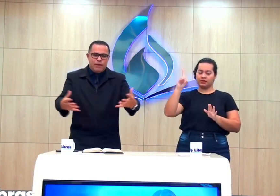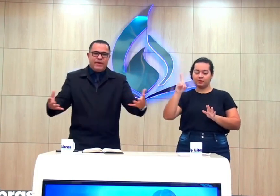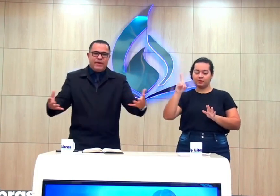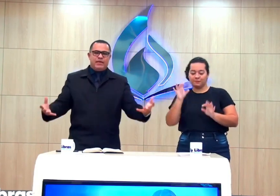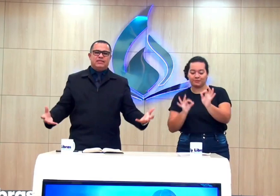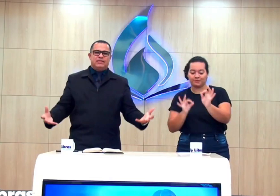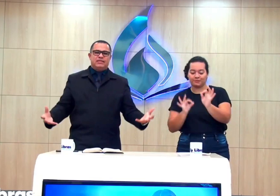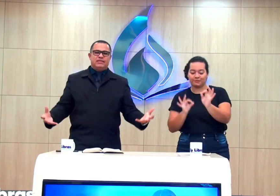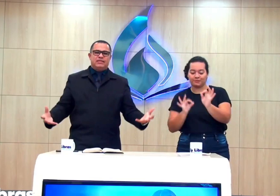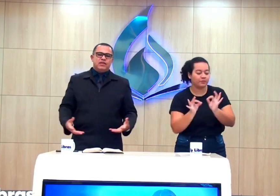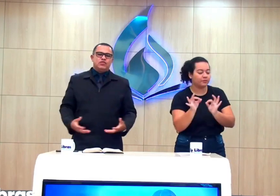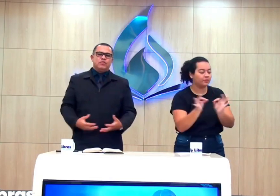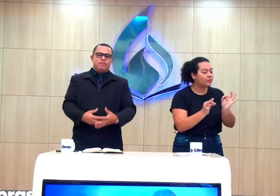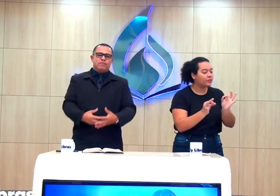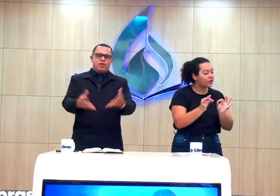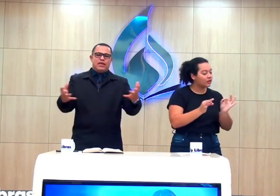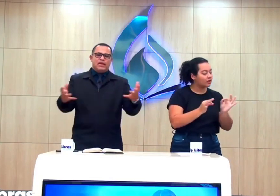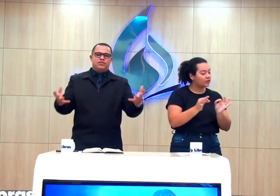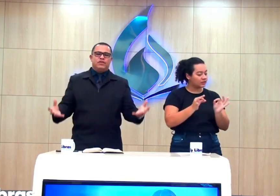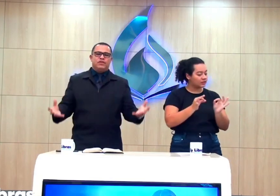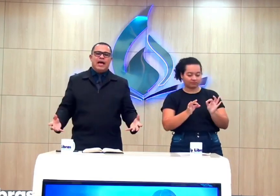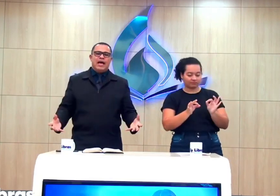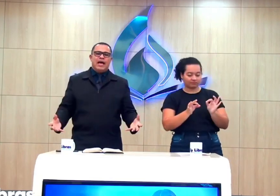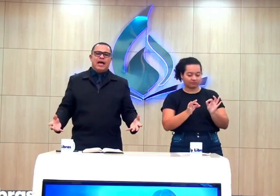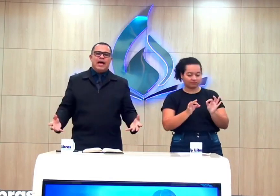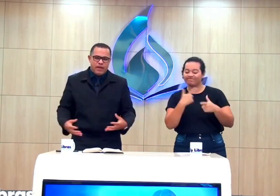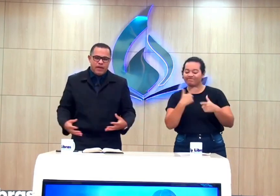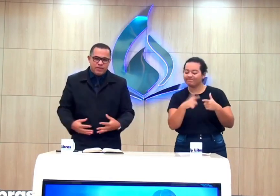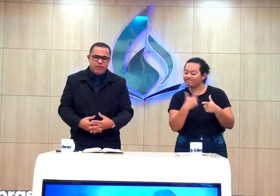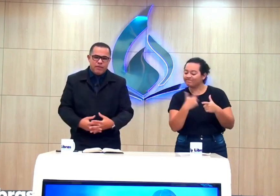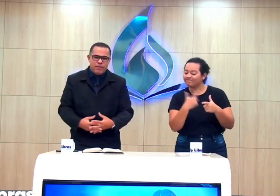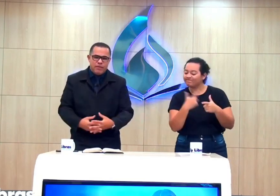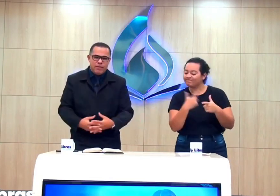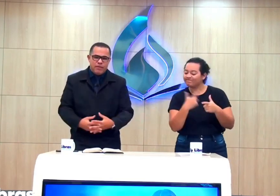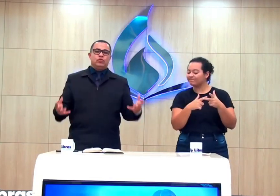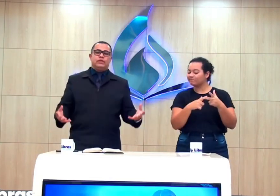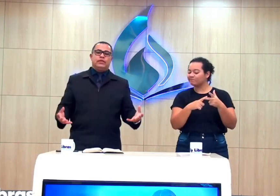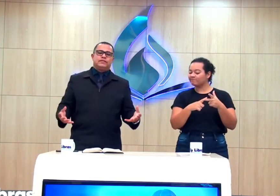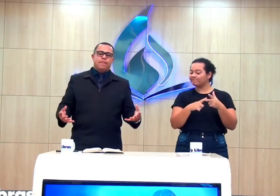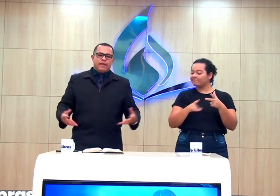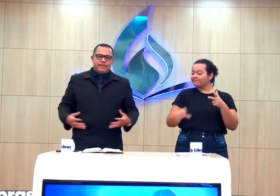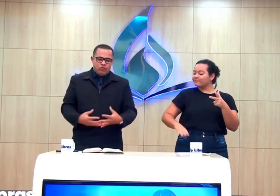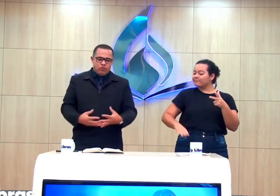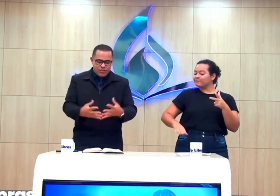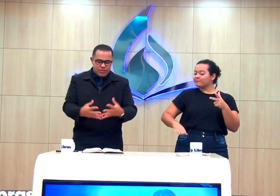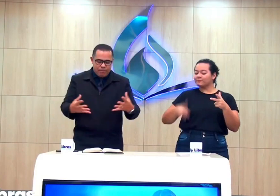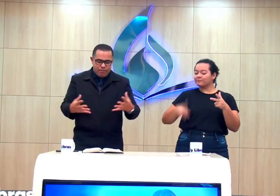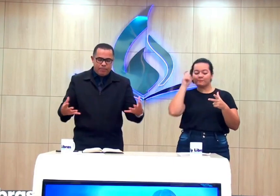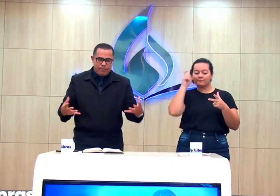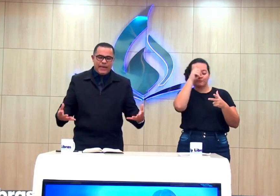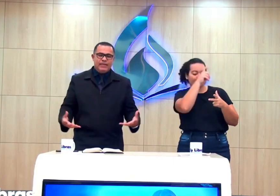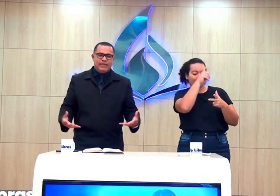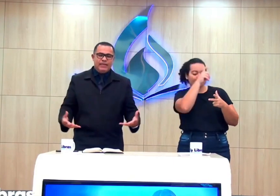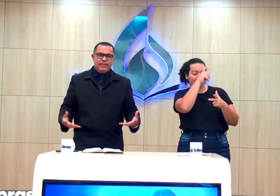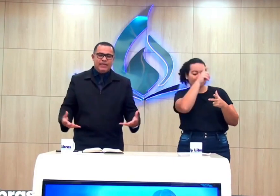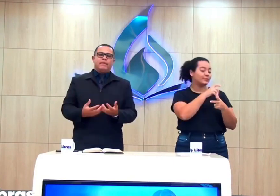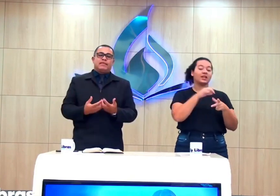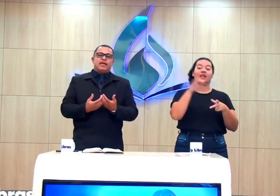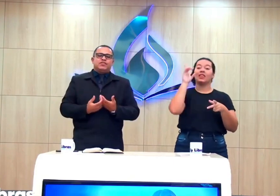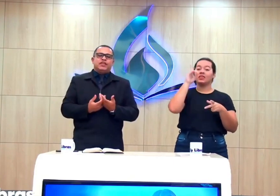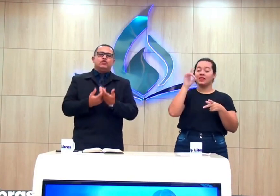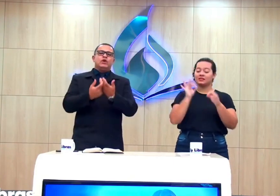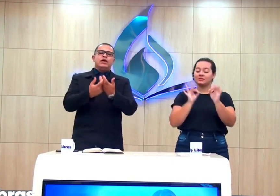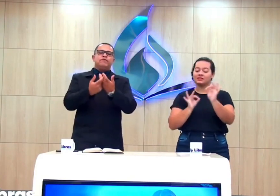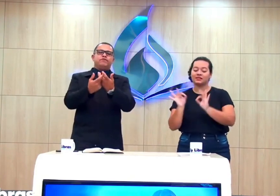preparando uma mesa, mesmo em meio às adversidades, mesmo em meio às lutas, Deus está preparando uma